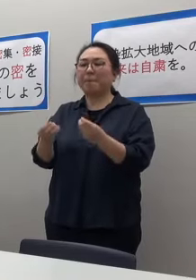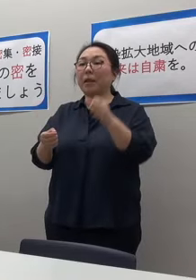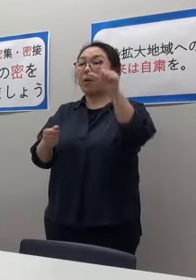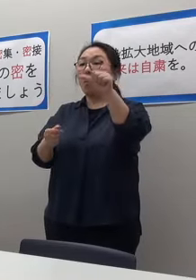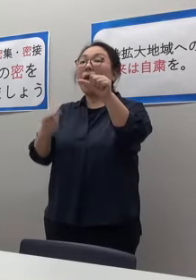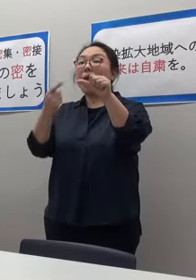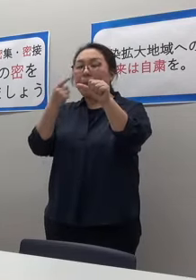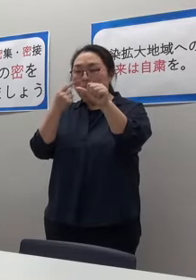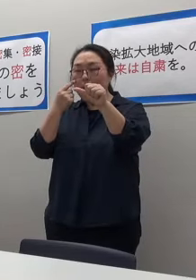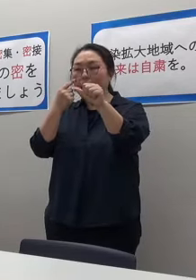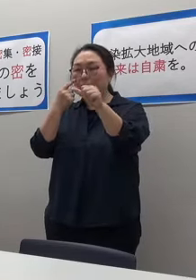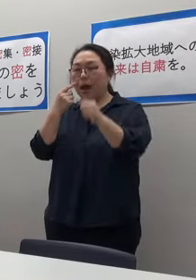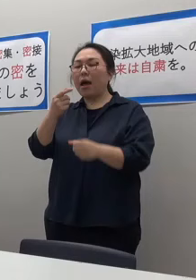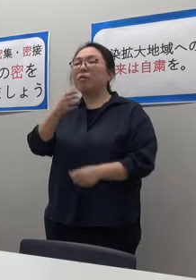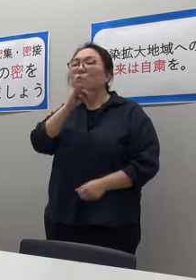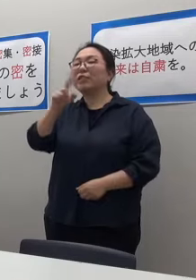性で、4月7日に